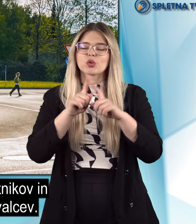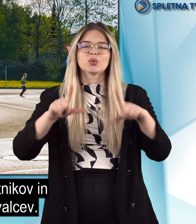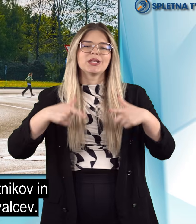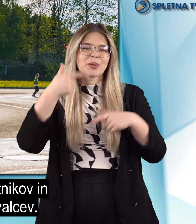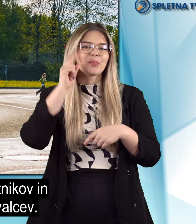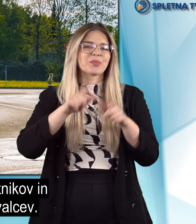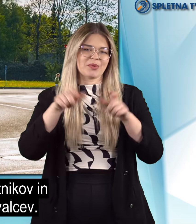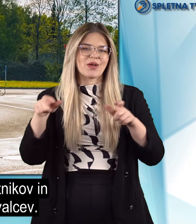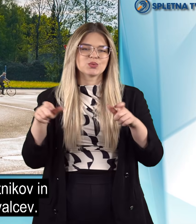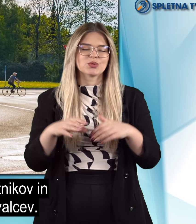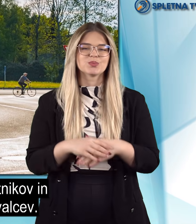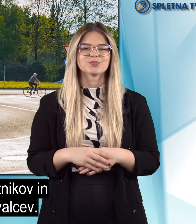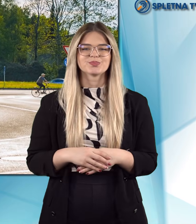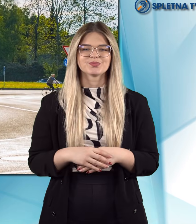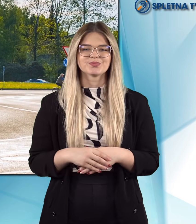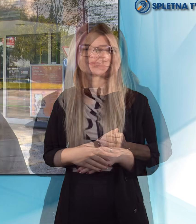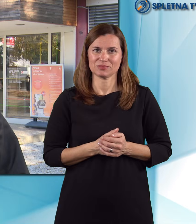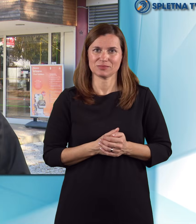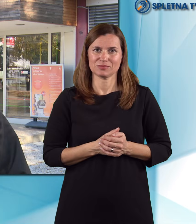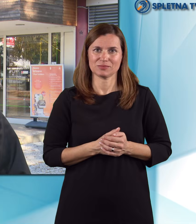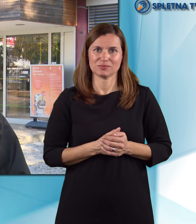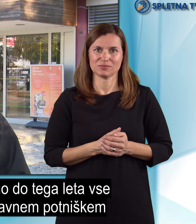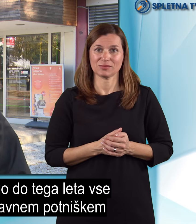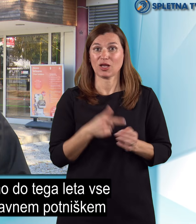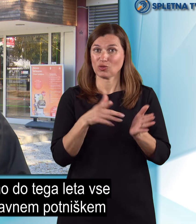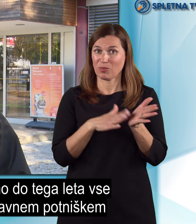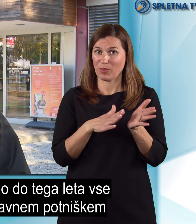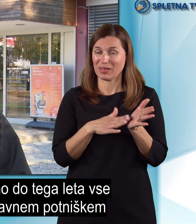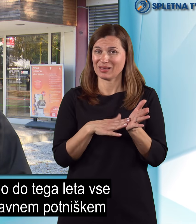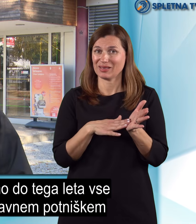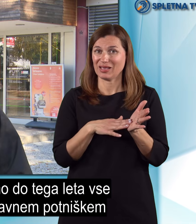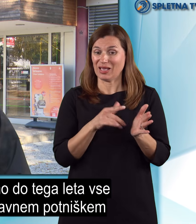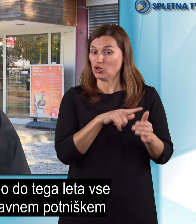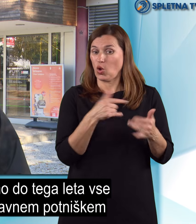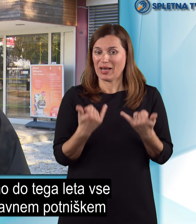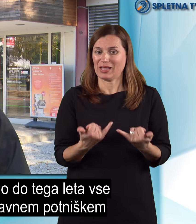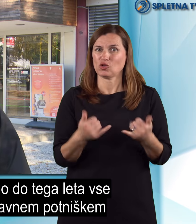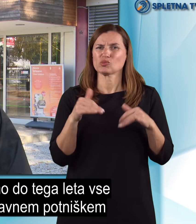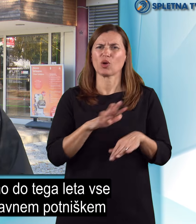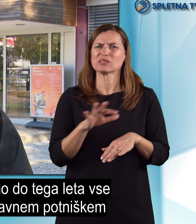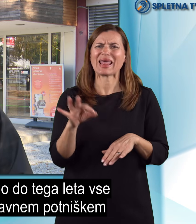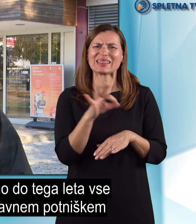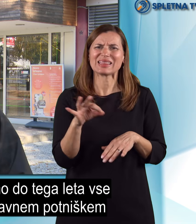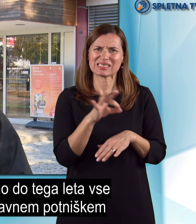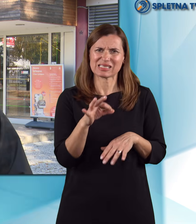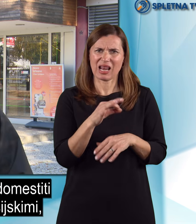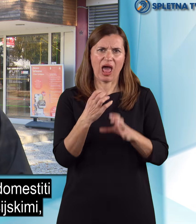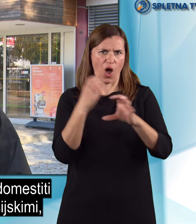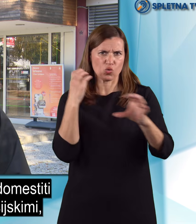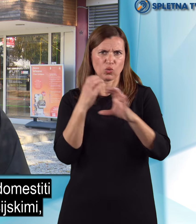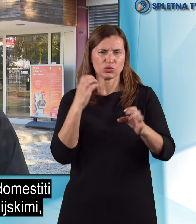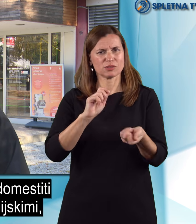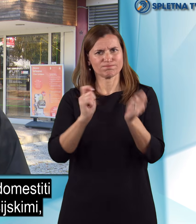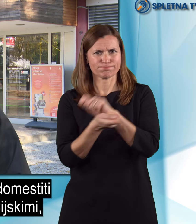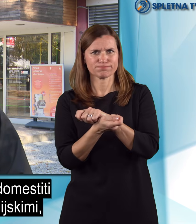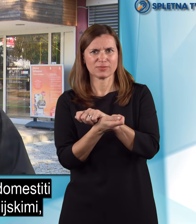izboljšal izkušnjo potnikov in tudi prebivalcev. To pomeni, da moramo do tega leta vse dizelske avtobuse v mestnem potniškem prometu